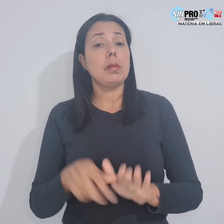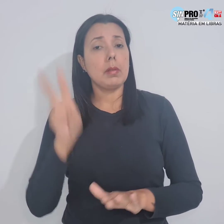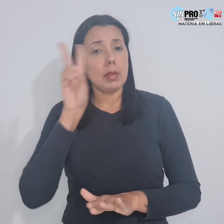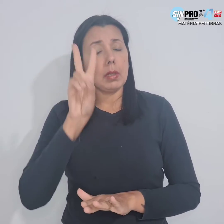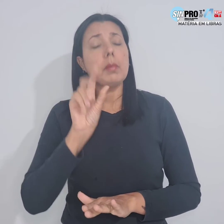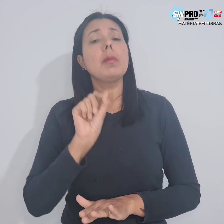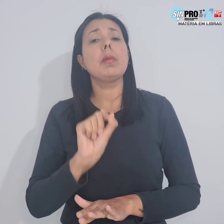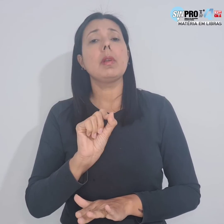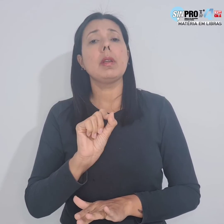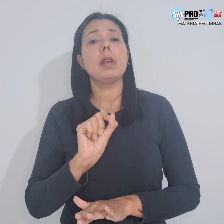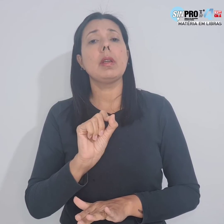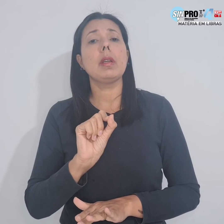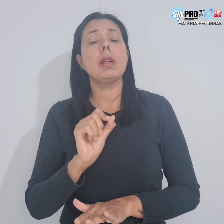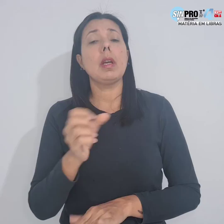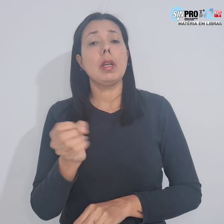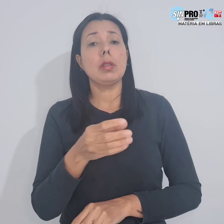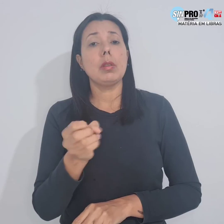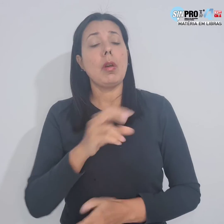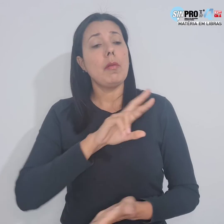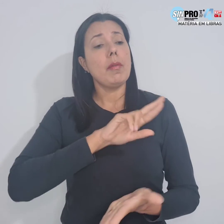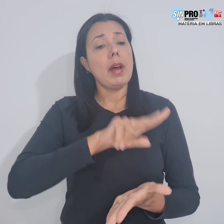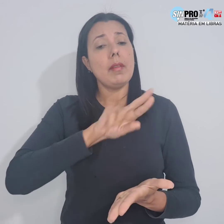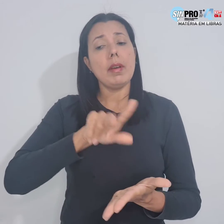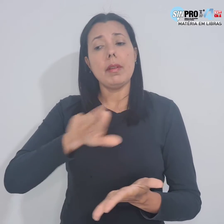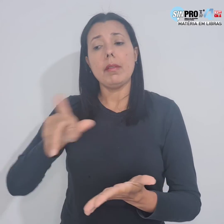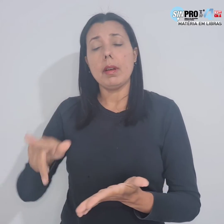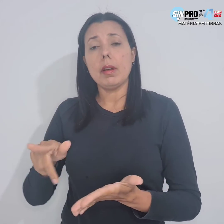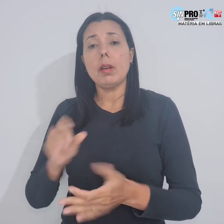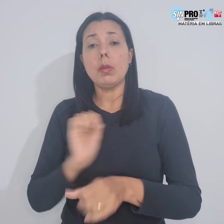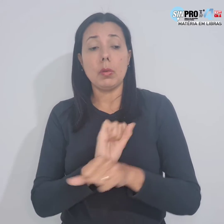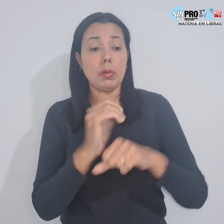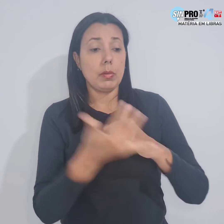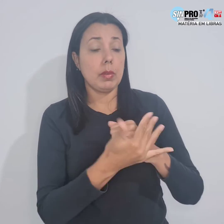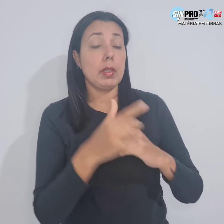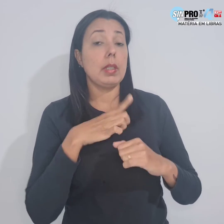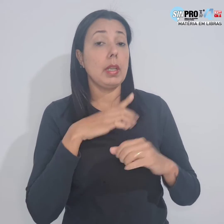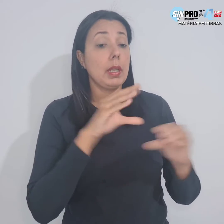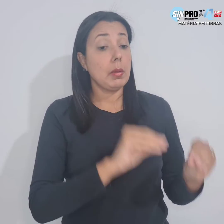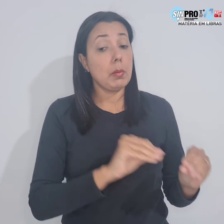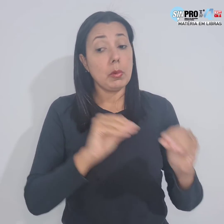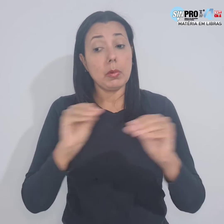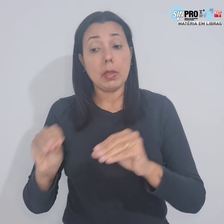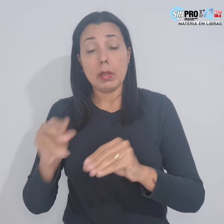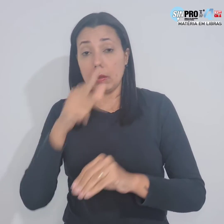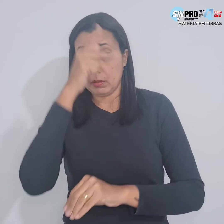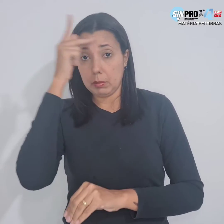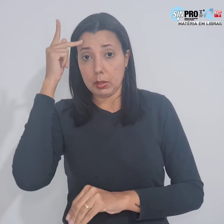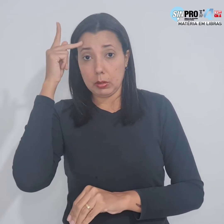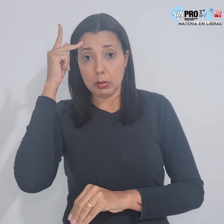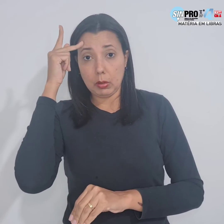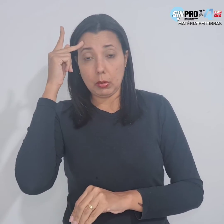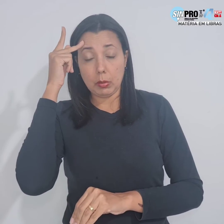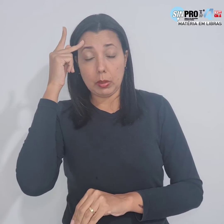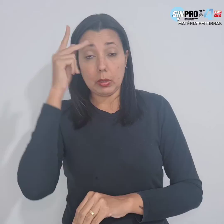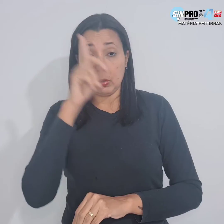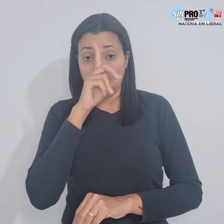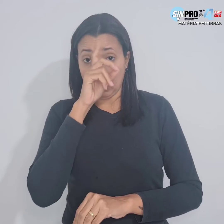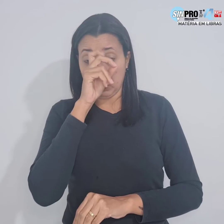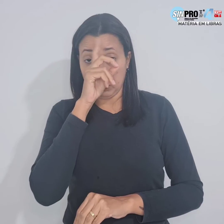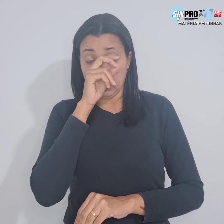destaca-se que as novas variantes do coronavírus têm mudado o perfil dos pacientes internados e